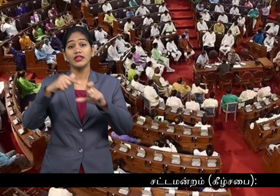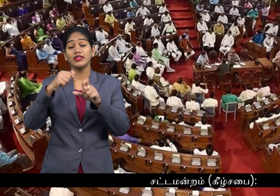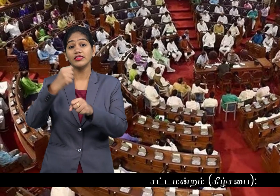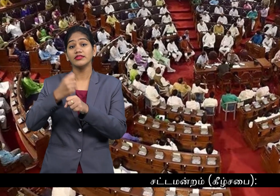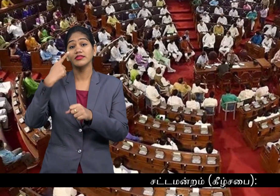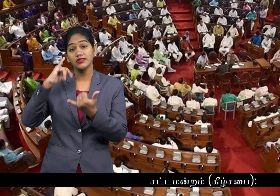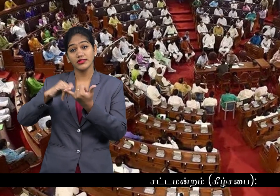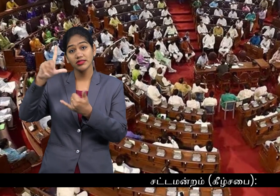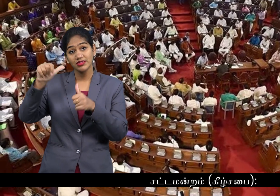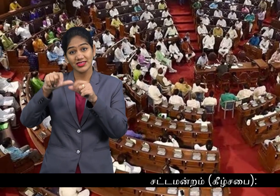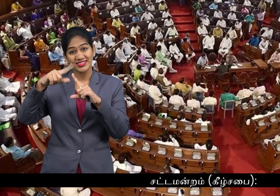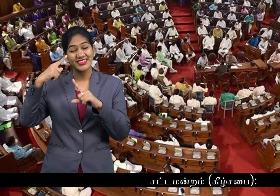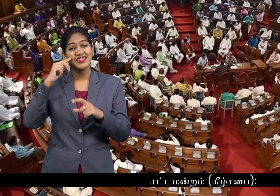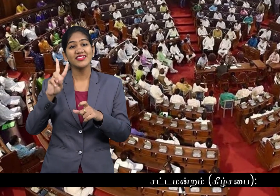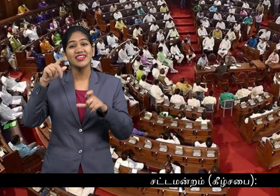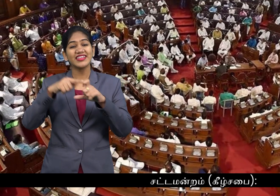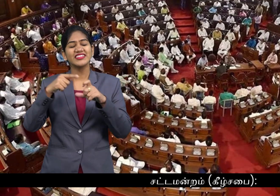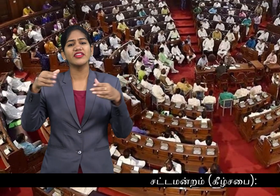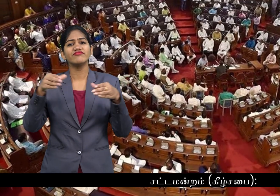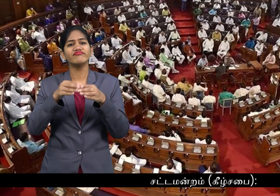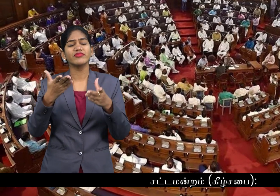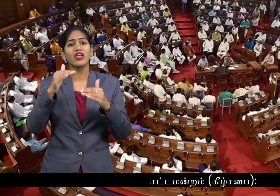சட்டமன்றம் அதாவது கீழ்சபை